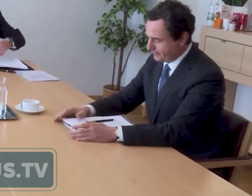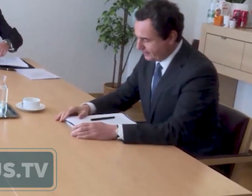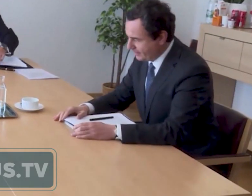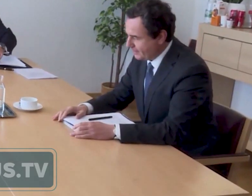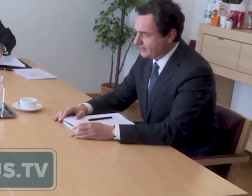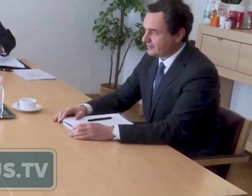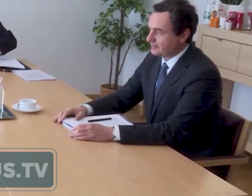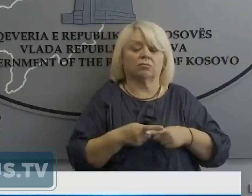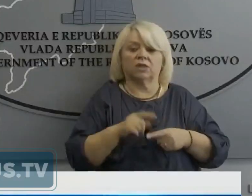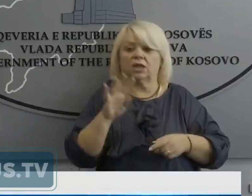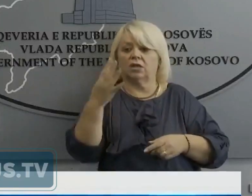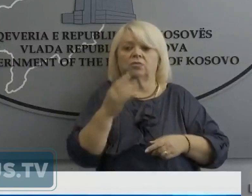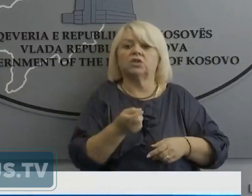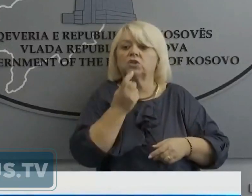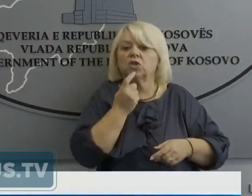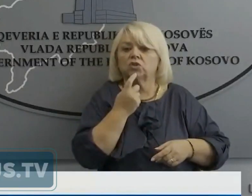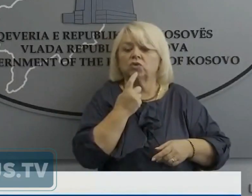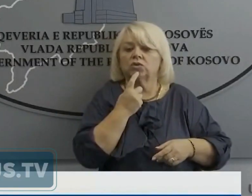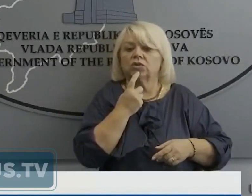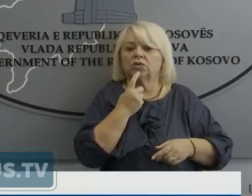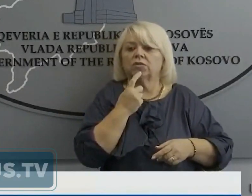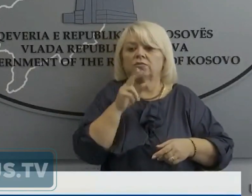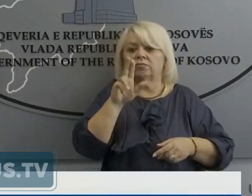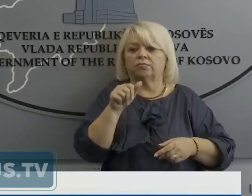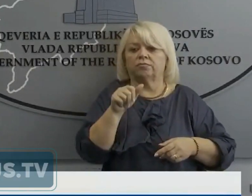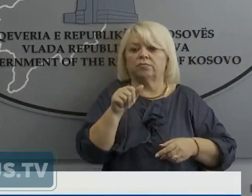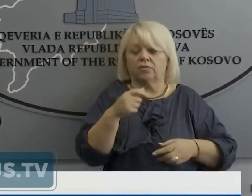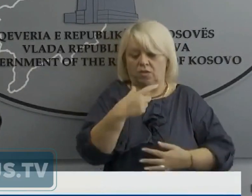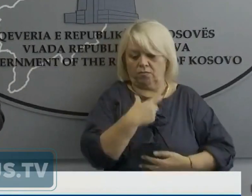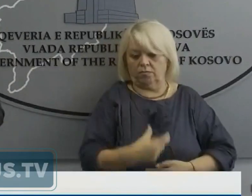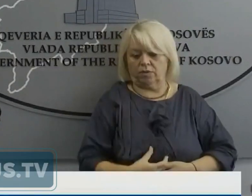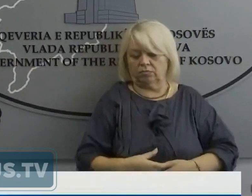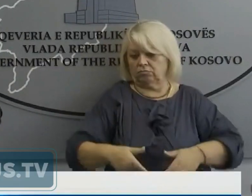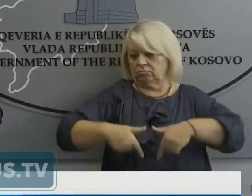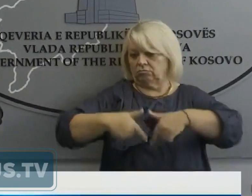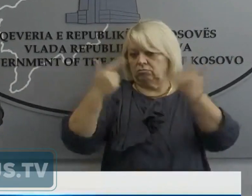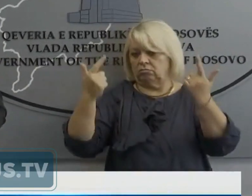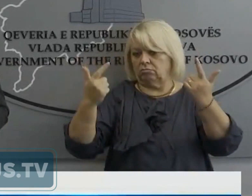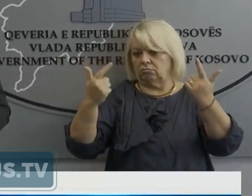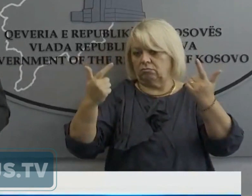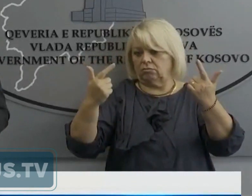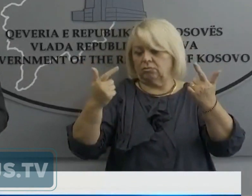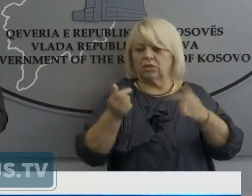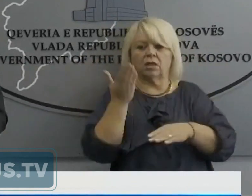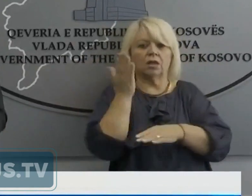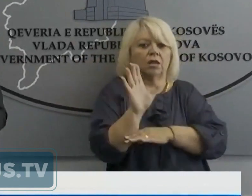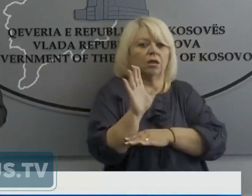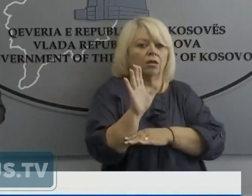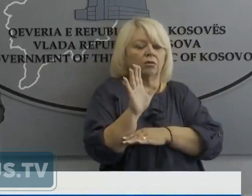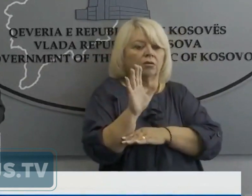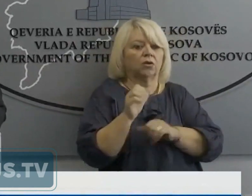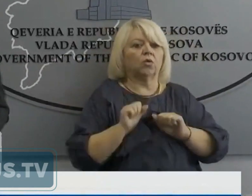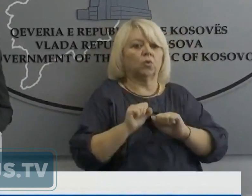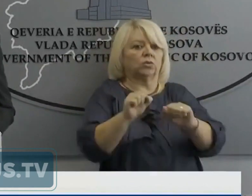të Beogradit. Me 14 shtator pati një pozicionim të qartë të ndërmjetësit